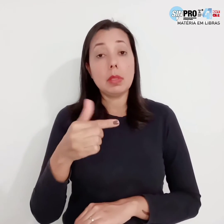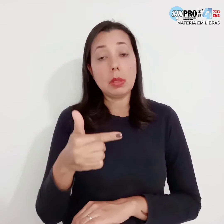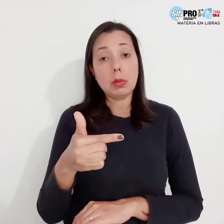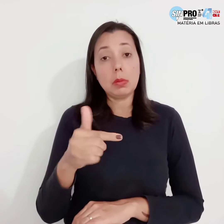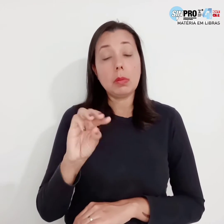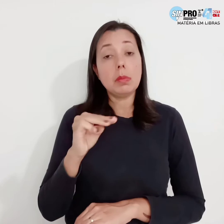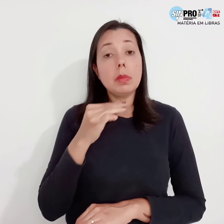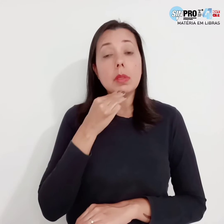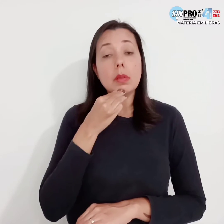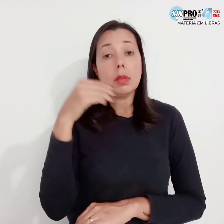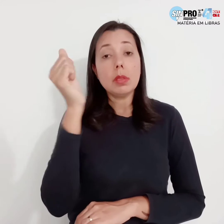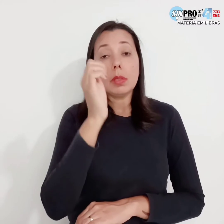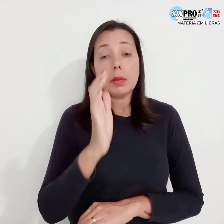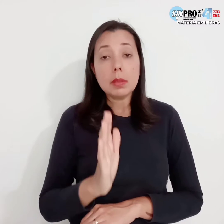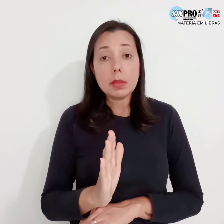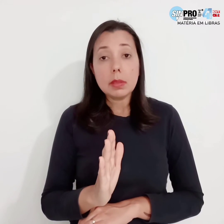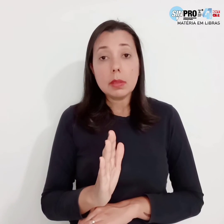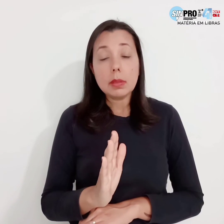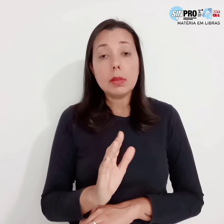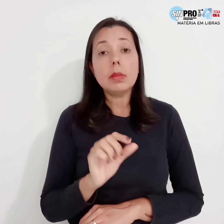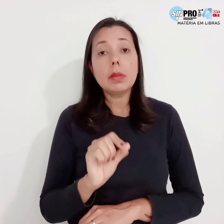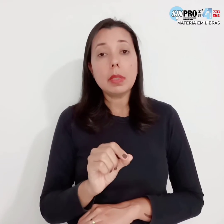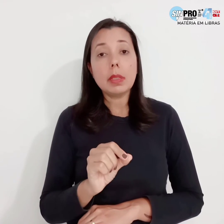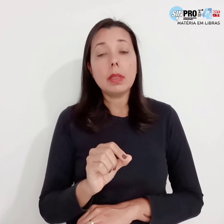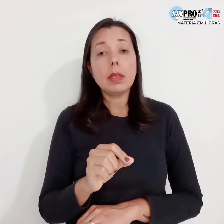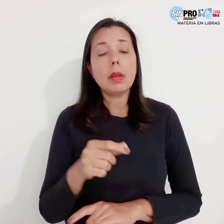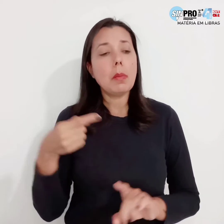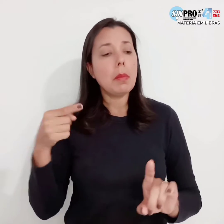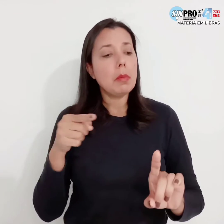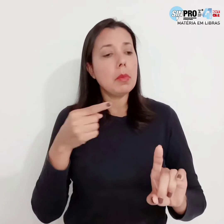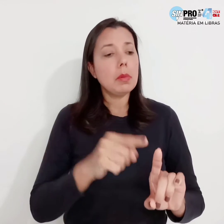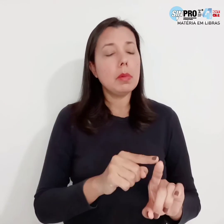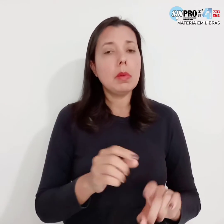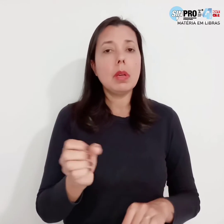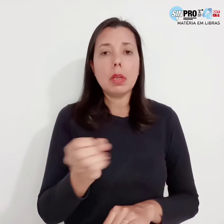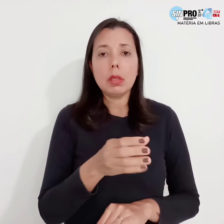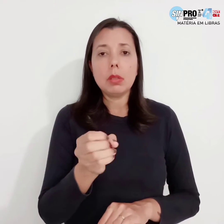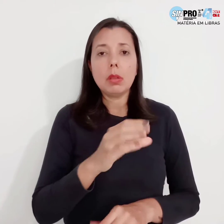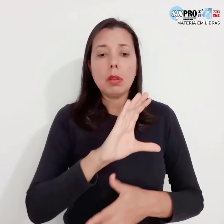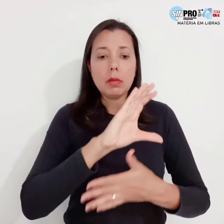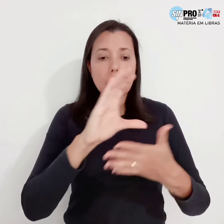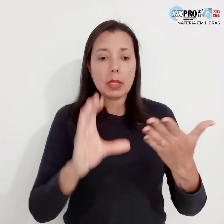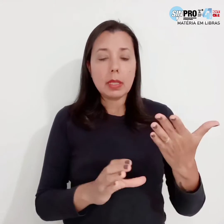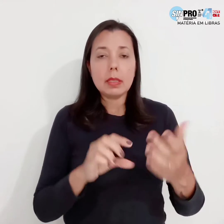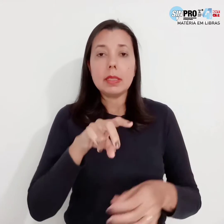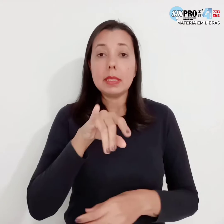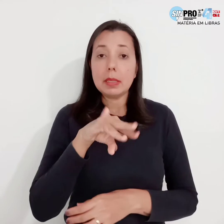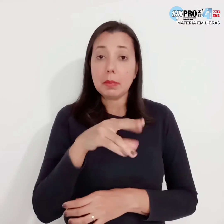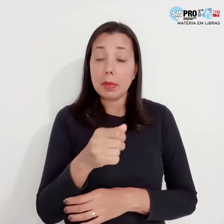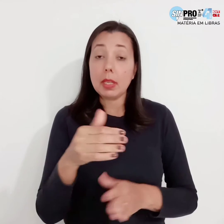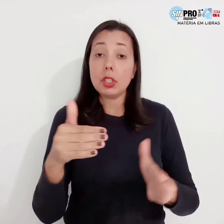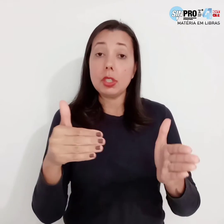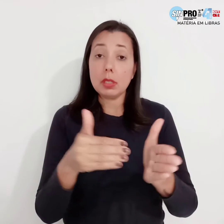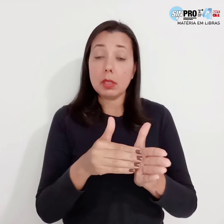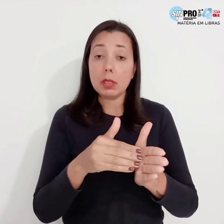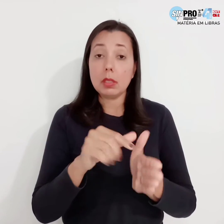milhões de brasileiros ascenderam à nova classe média até